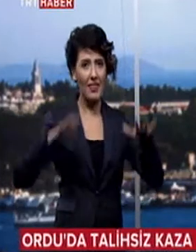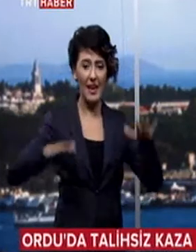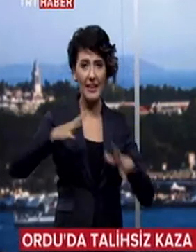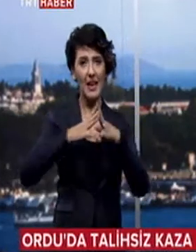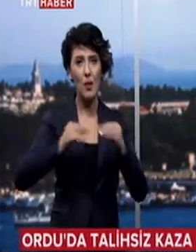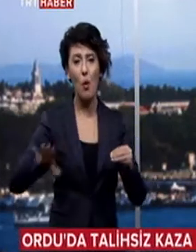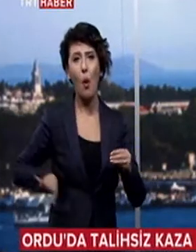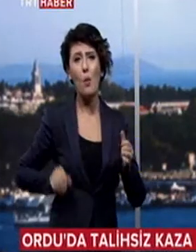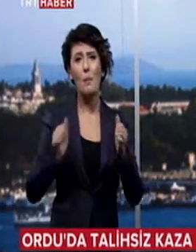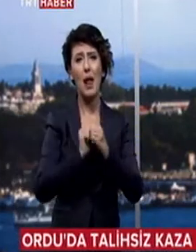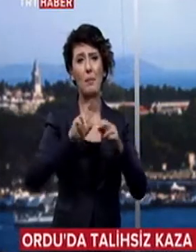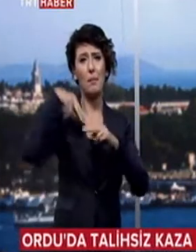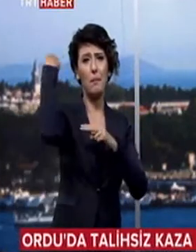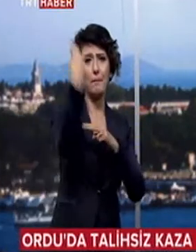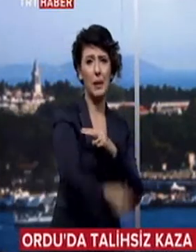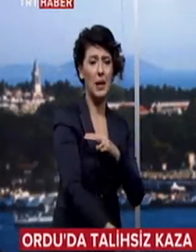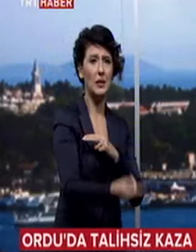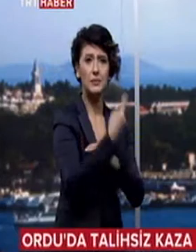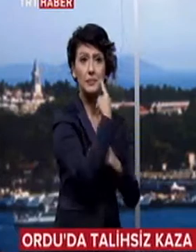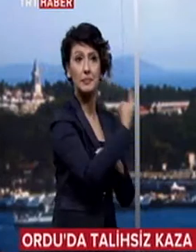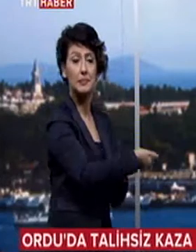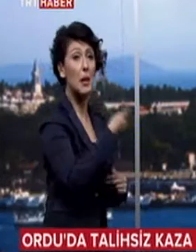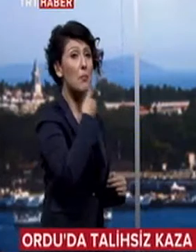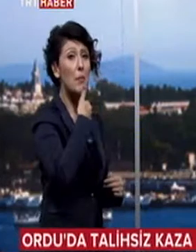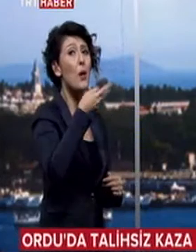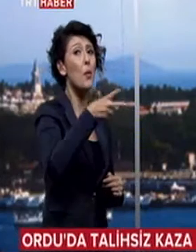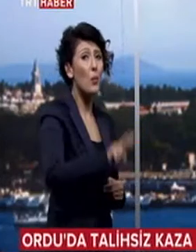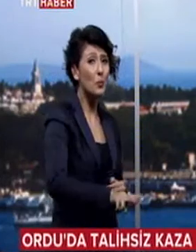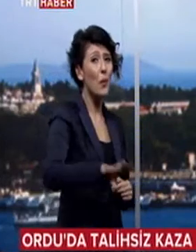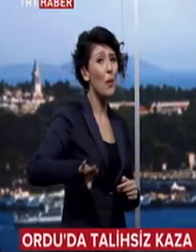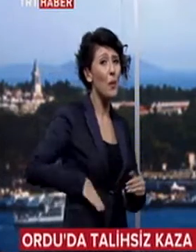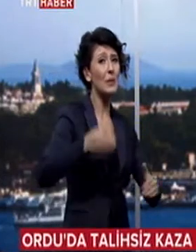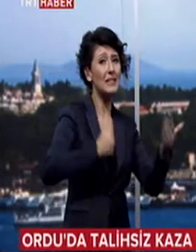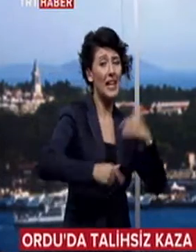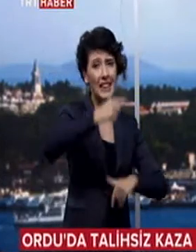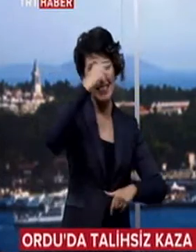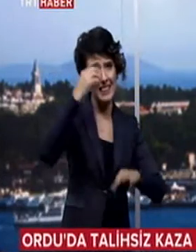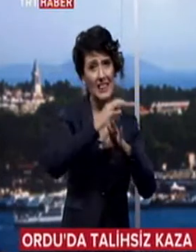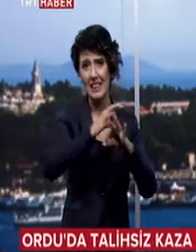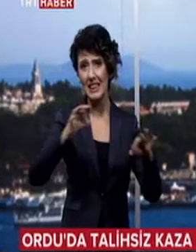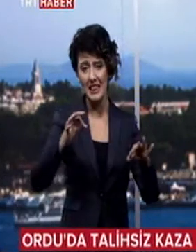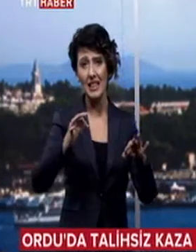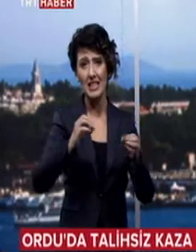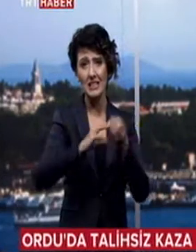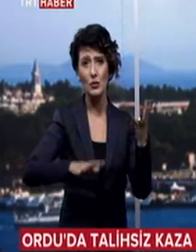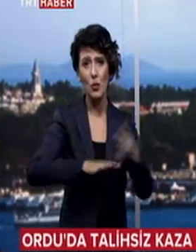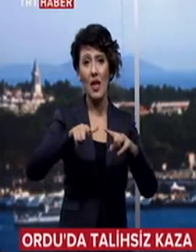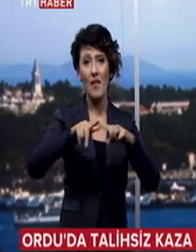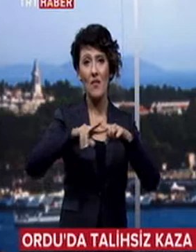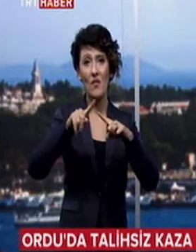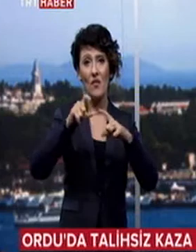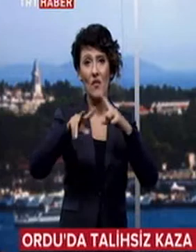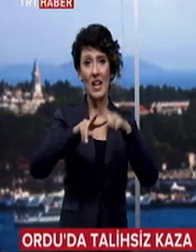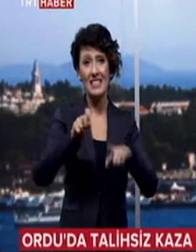kaybetti, oğluyla beraber aşağı düştü. Baba öldü, oğlu yaralandı. Talihsiz